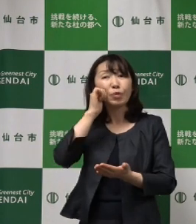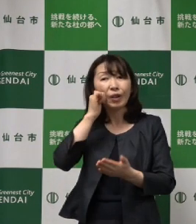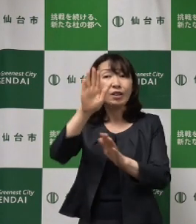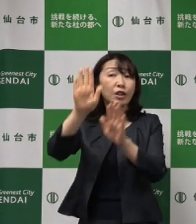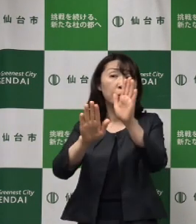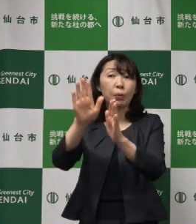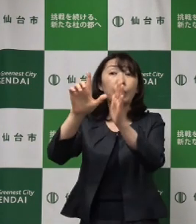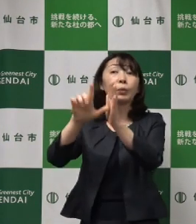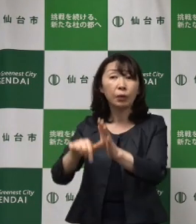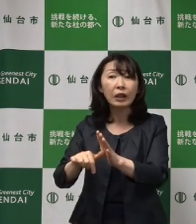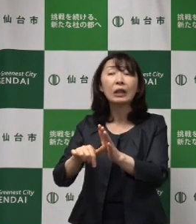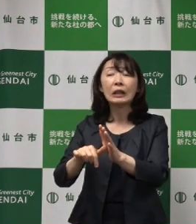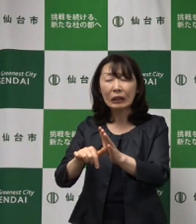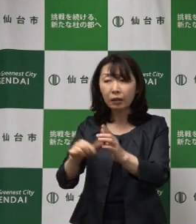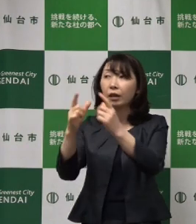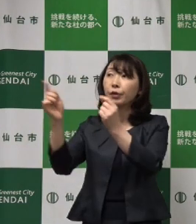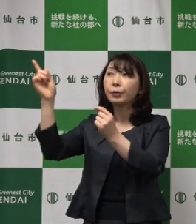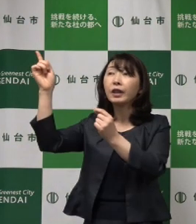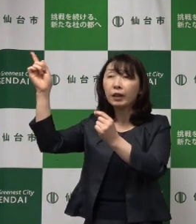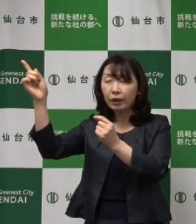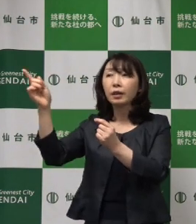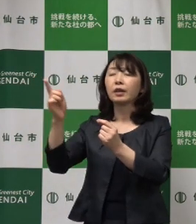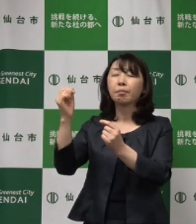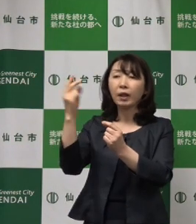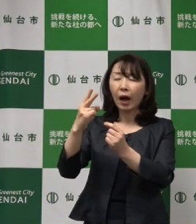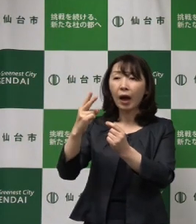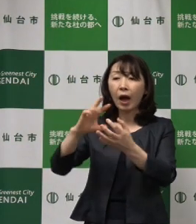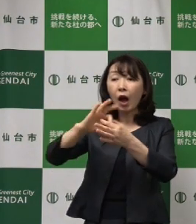国に対してあるいはオリンピック委員会に対してもですね、